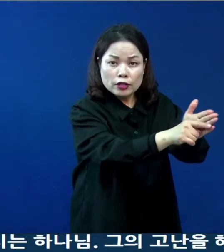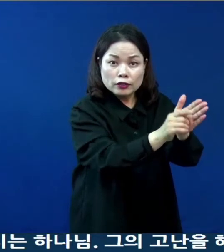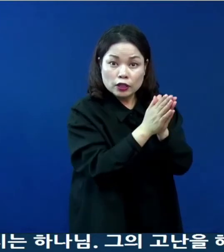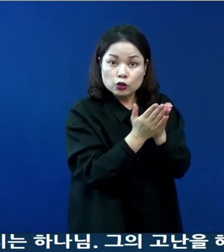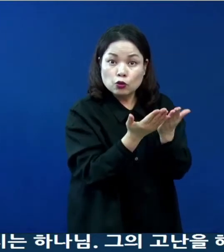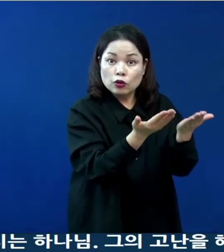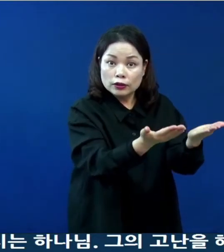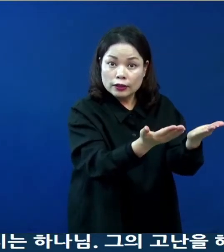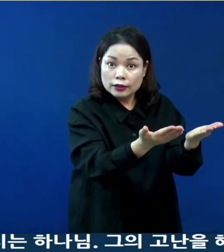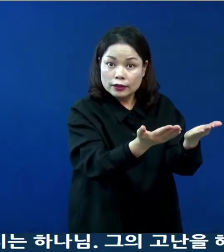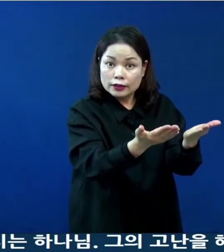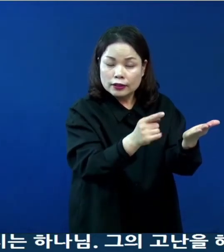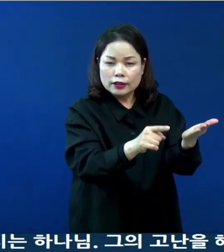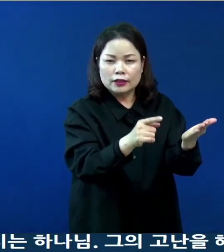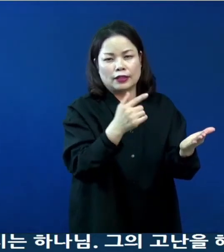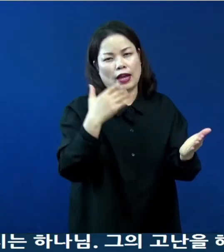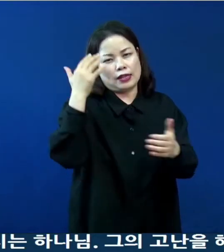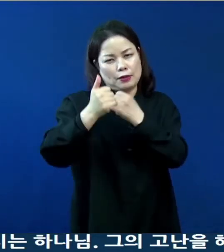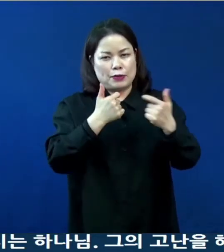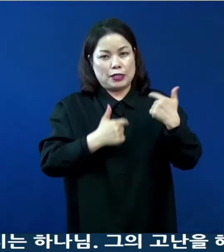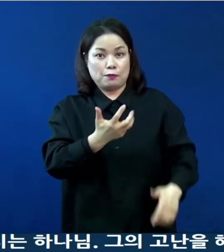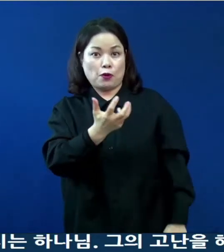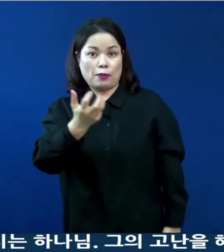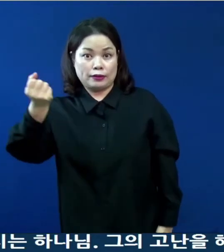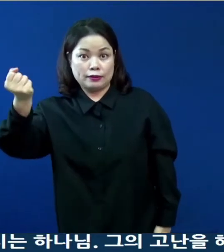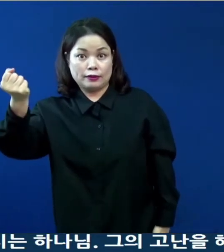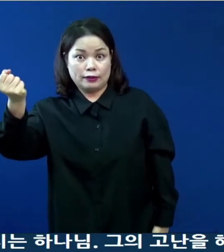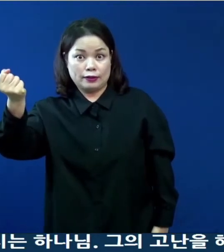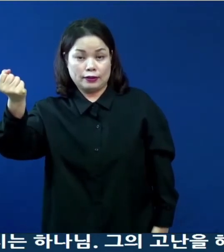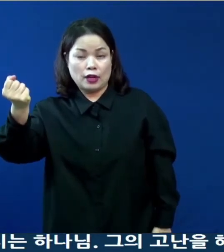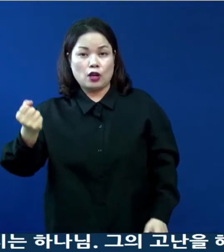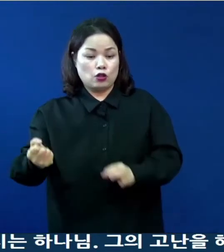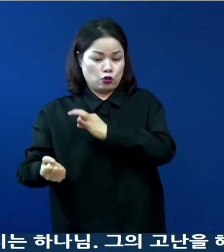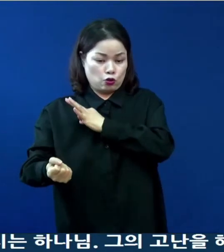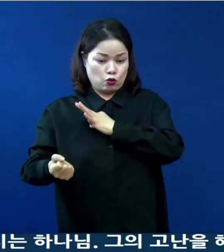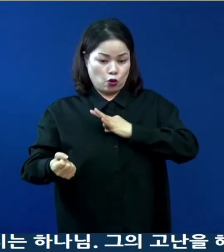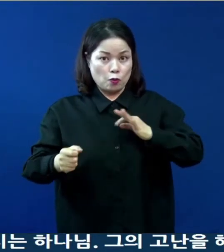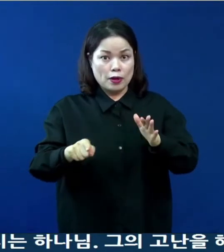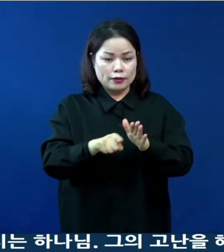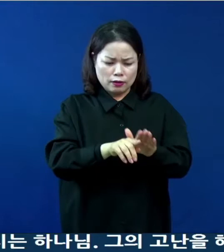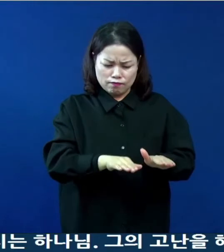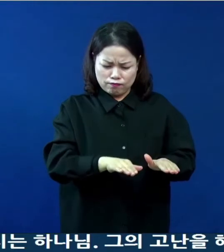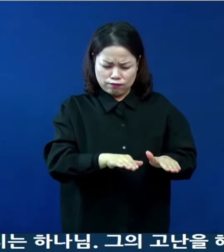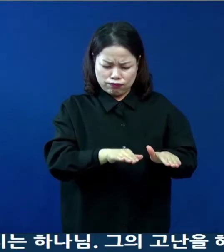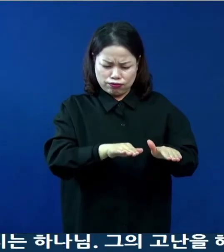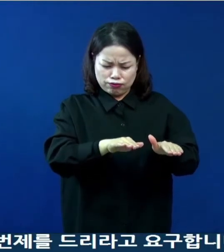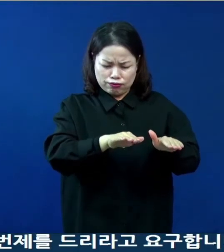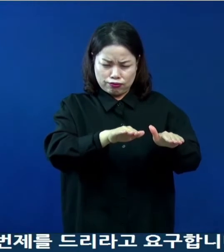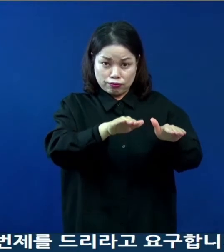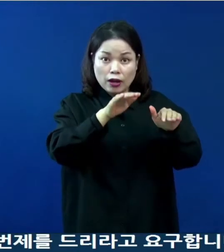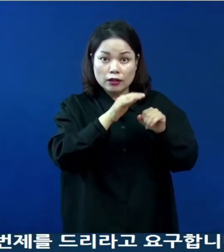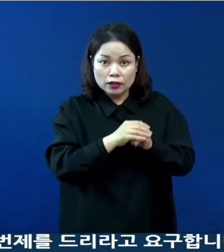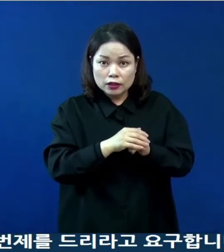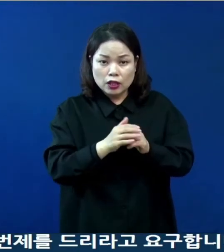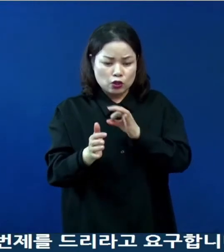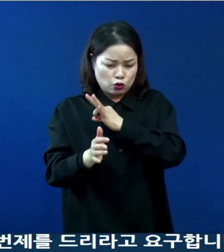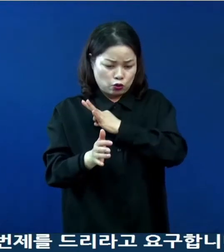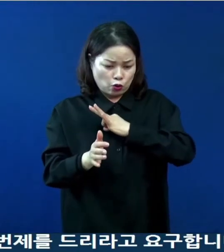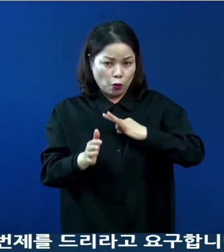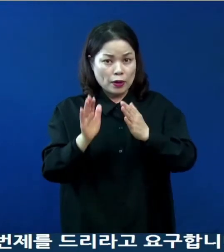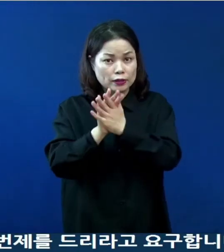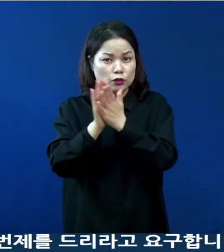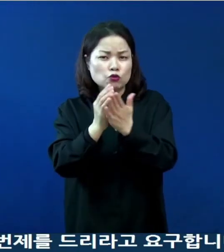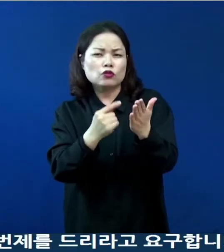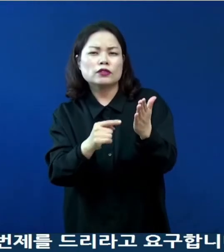그를 기쁘게 받으리니. 여기에서 욥의 신앙 성장과 관련된 것은 욥이